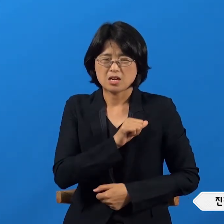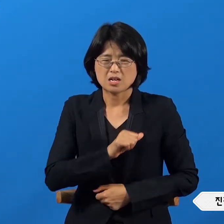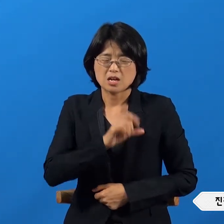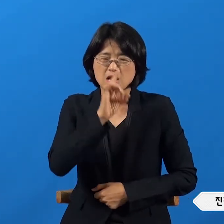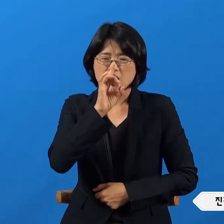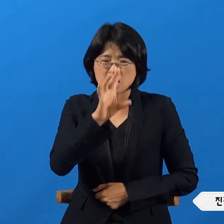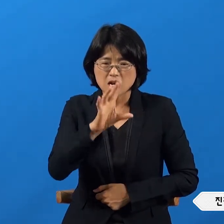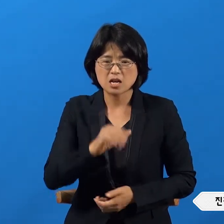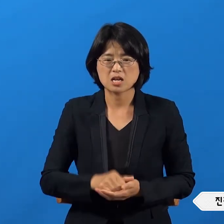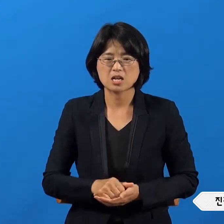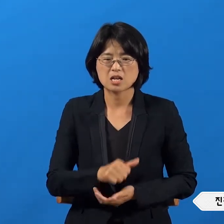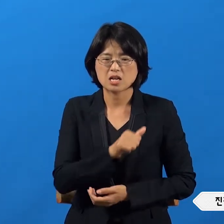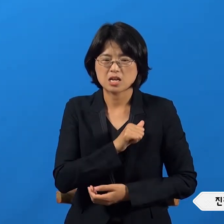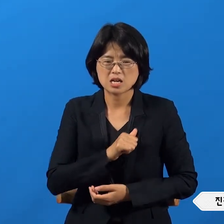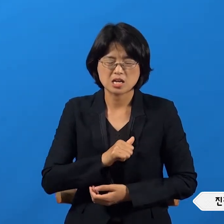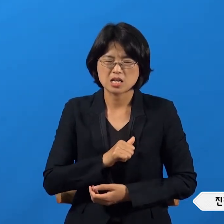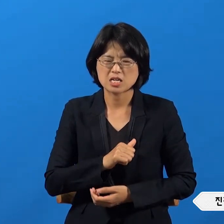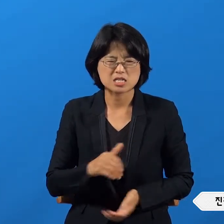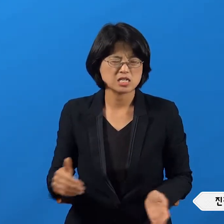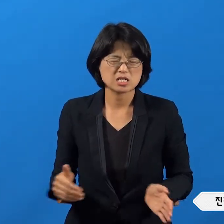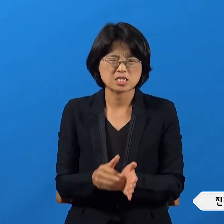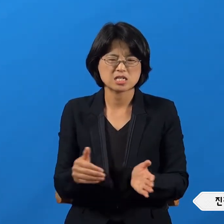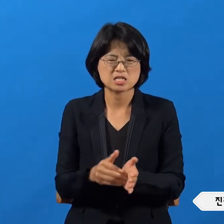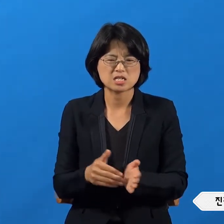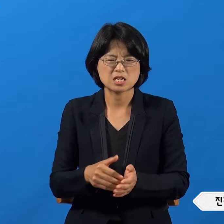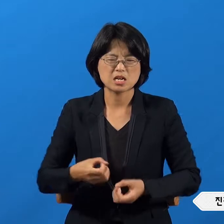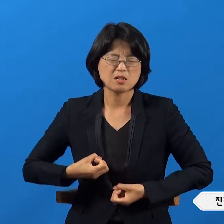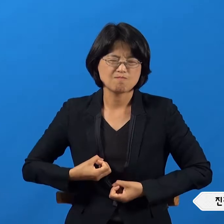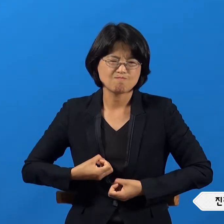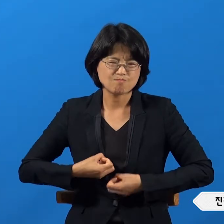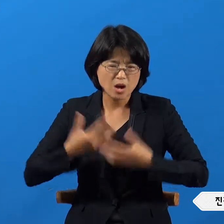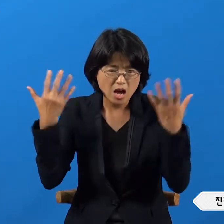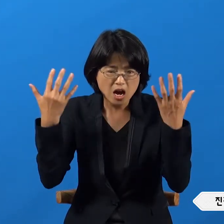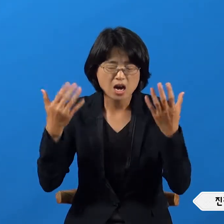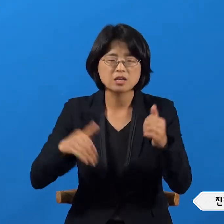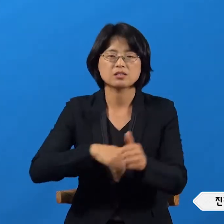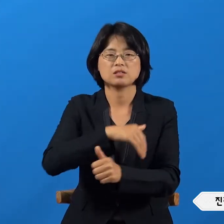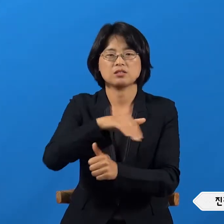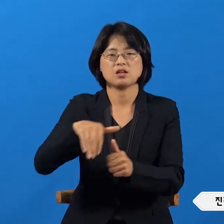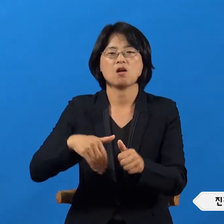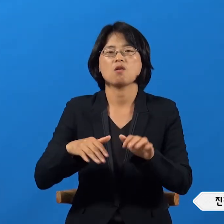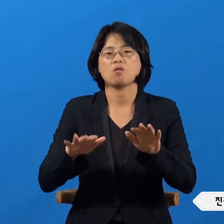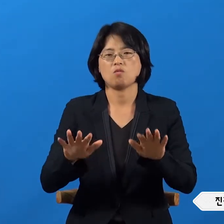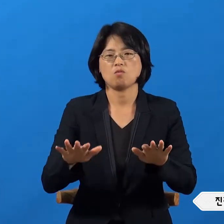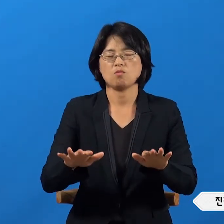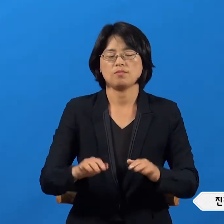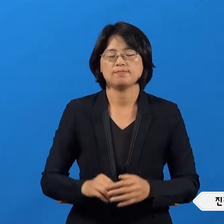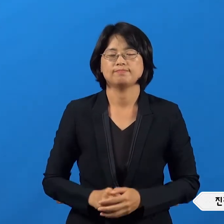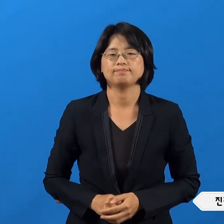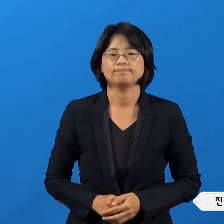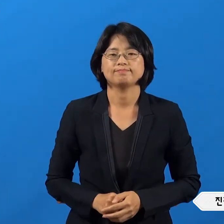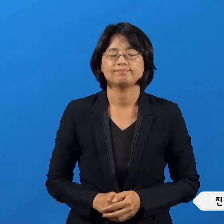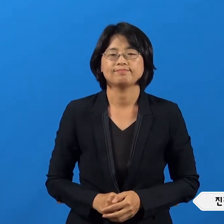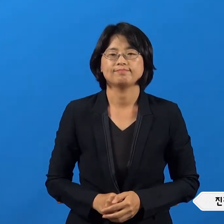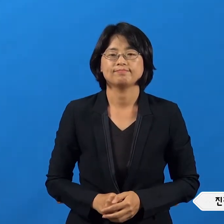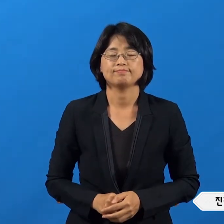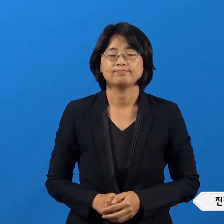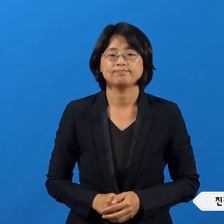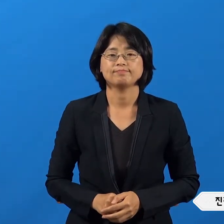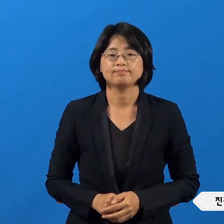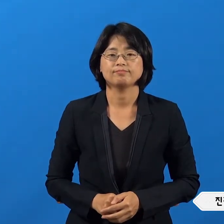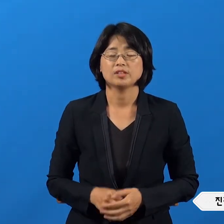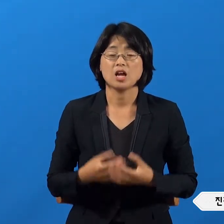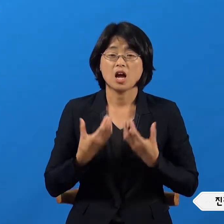나버려서 폭발해버리는 상황이 발생하게 됩니다. 그렇게 절망적이고